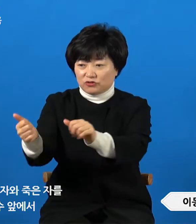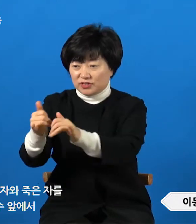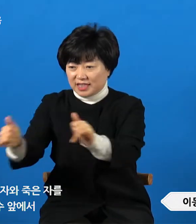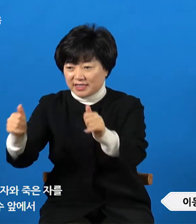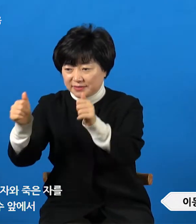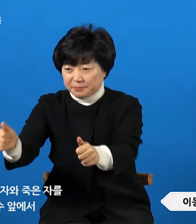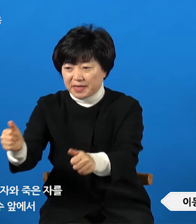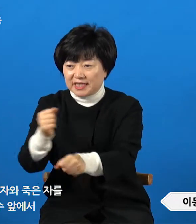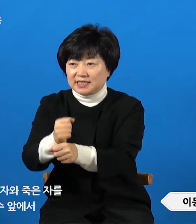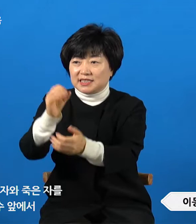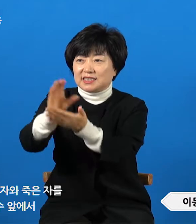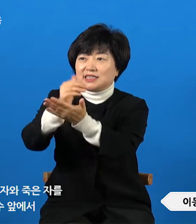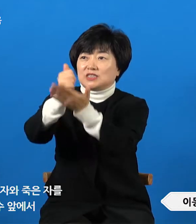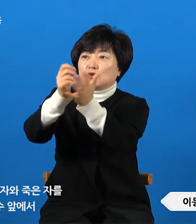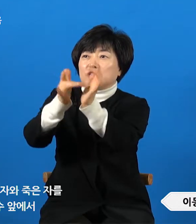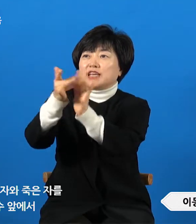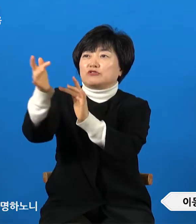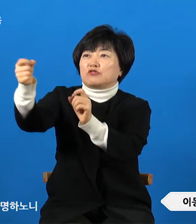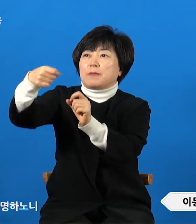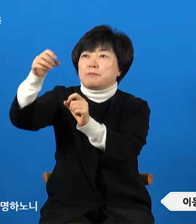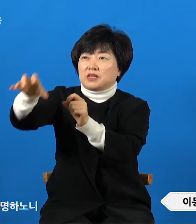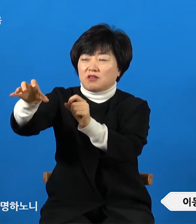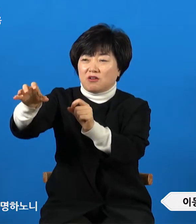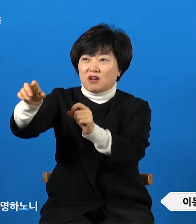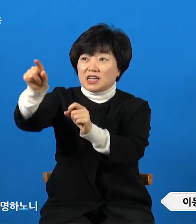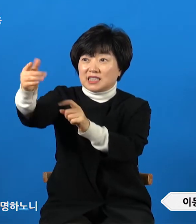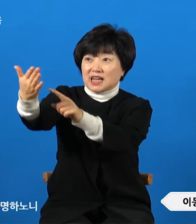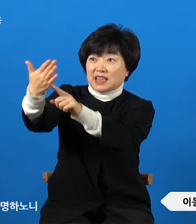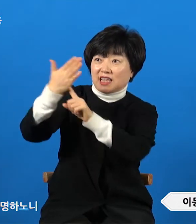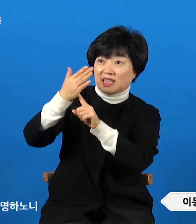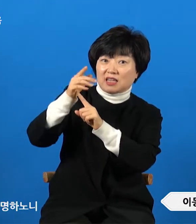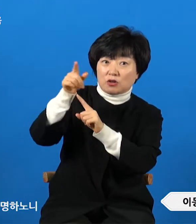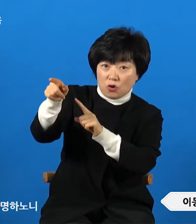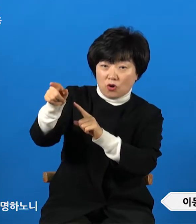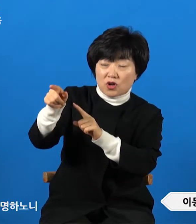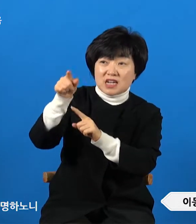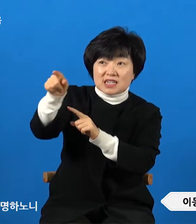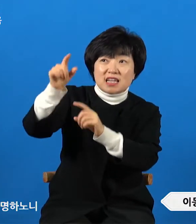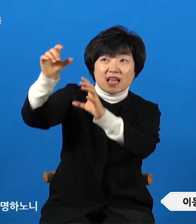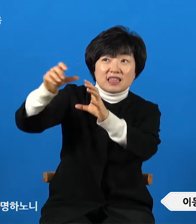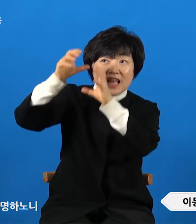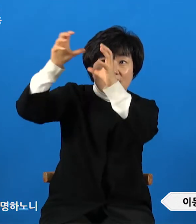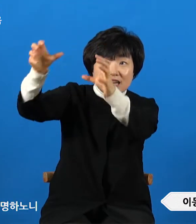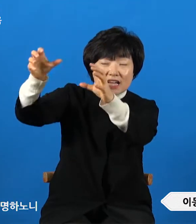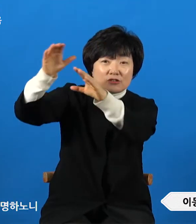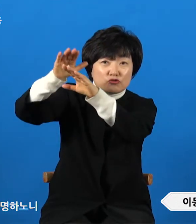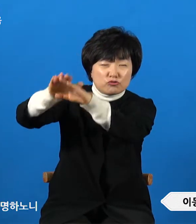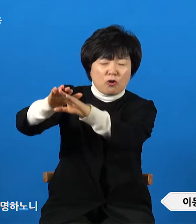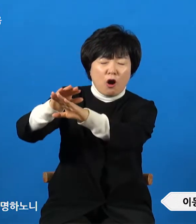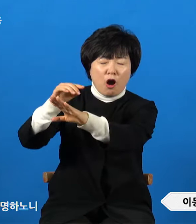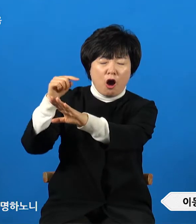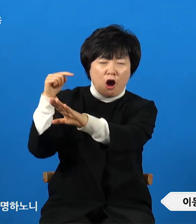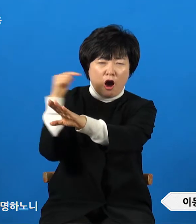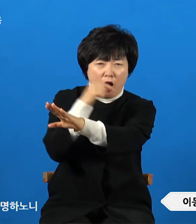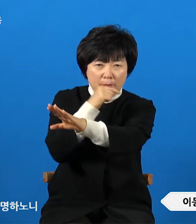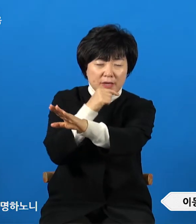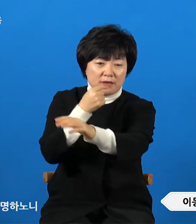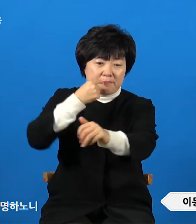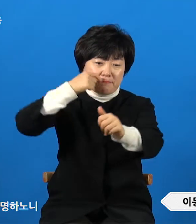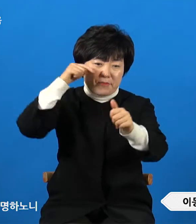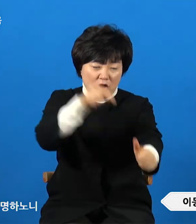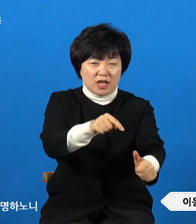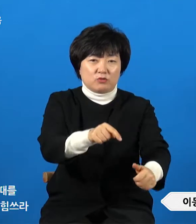심판하실 그리스도 예수 앞에서 그가 나타나실 것과 그의 나라를 두고 엄히 명하노니.